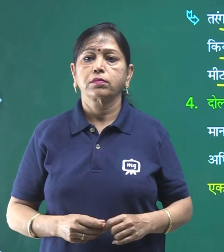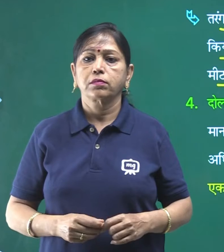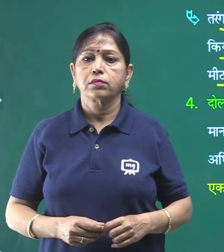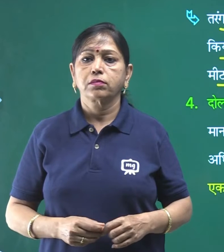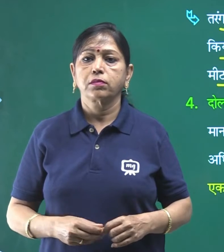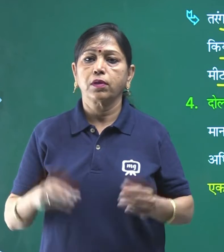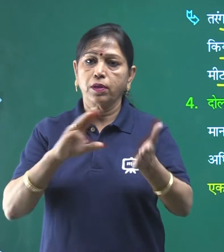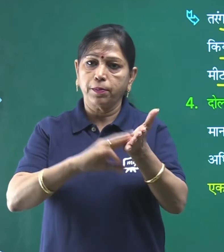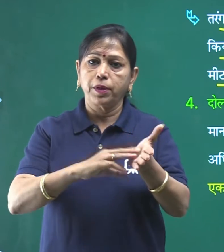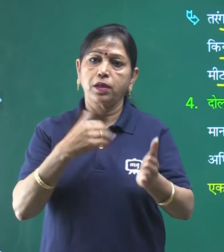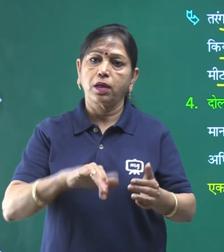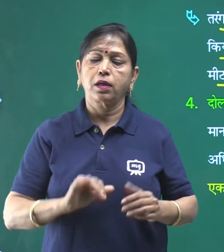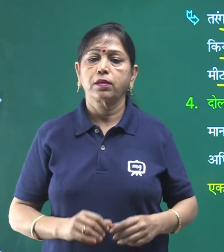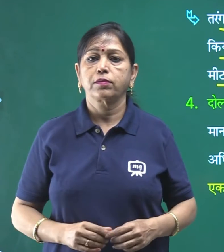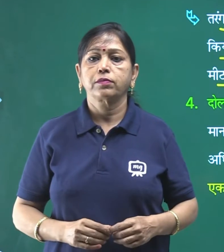मीटर है।